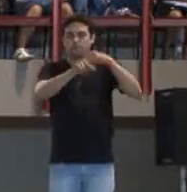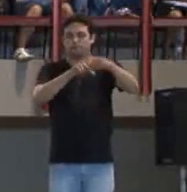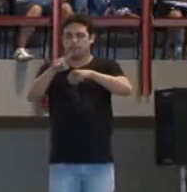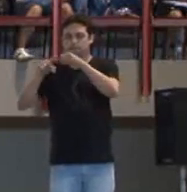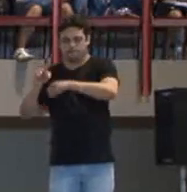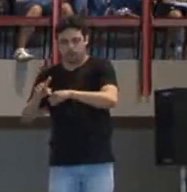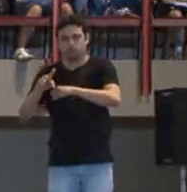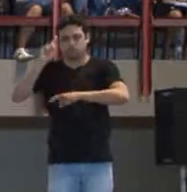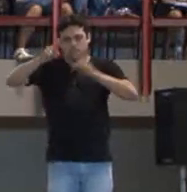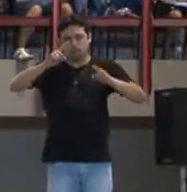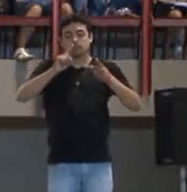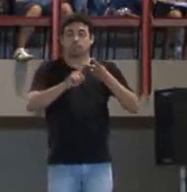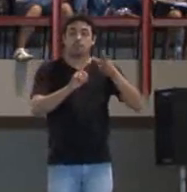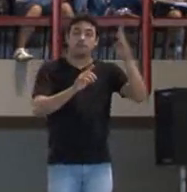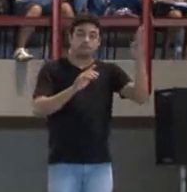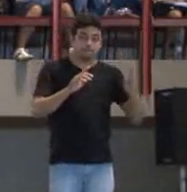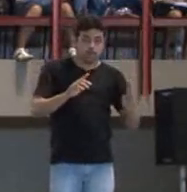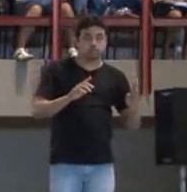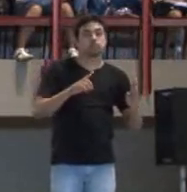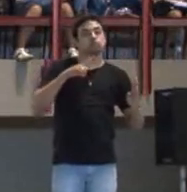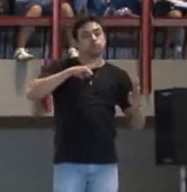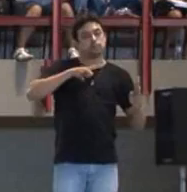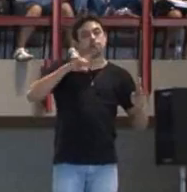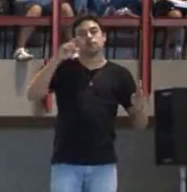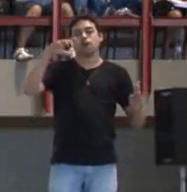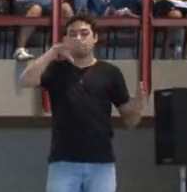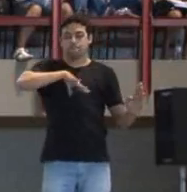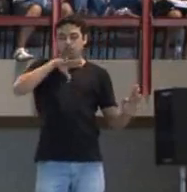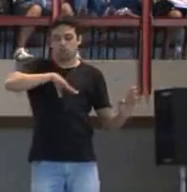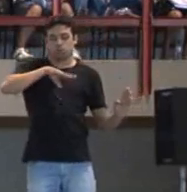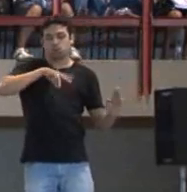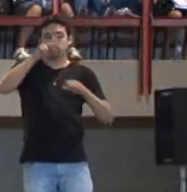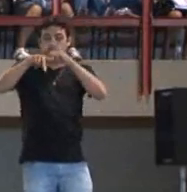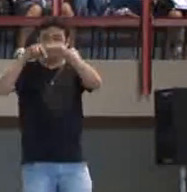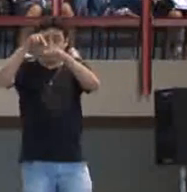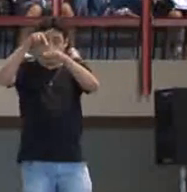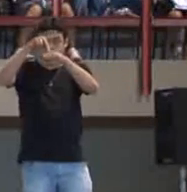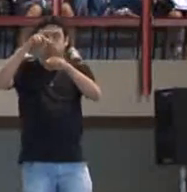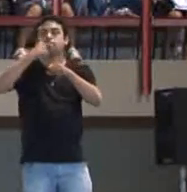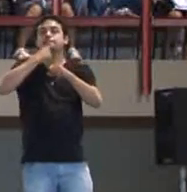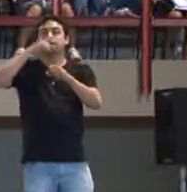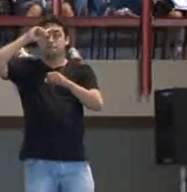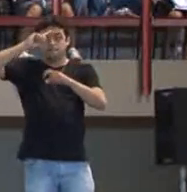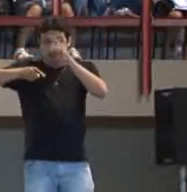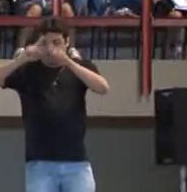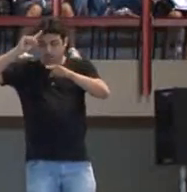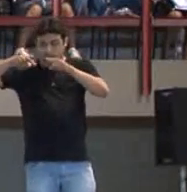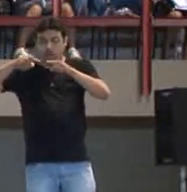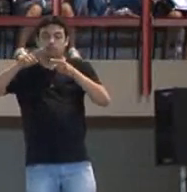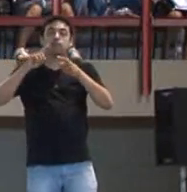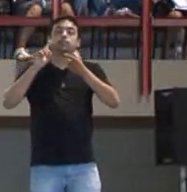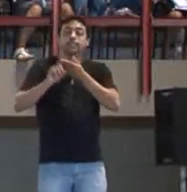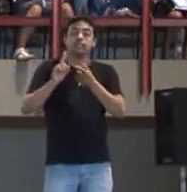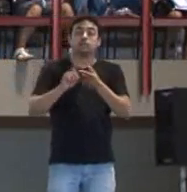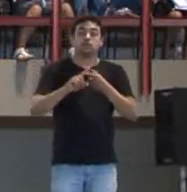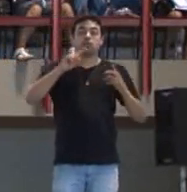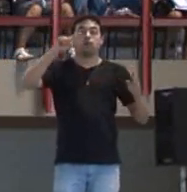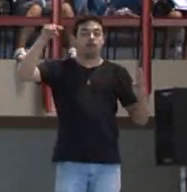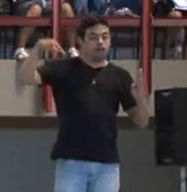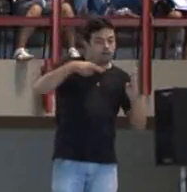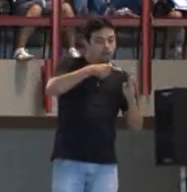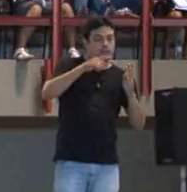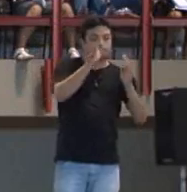o Brasil no caso através de Portugal ele era um dos poucos eh no caso a Inglaterra era um dos poucos países que podia